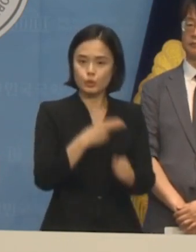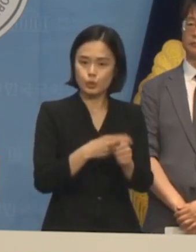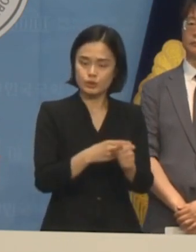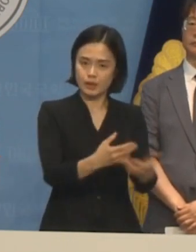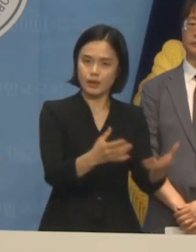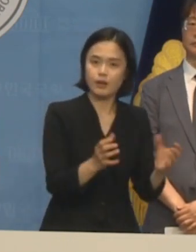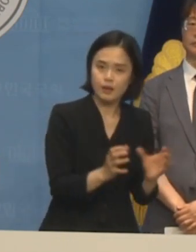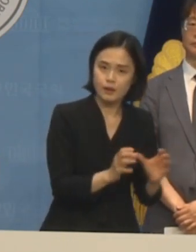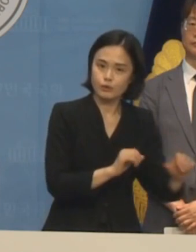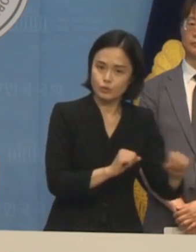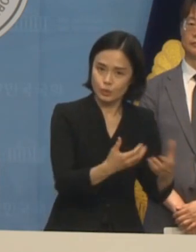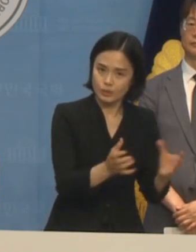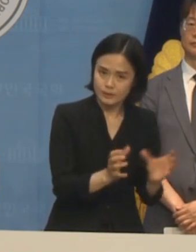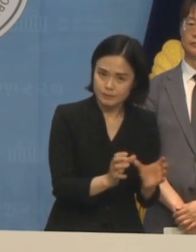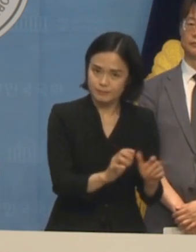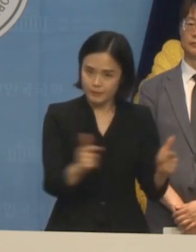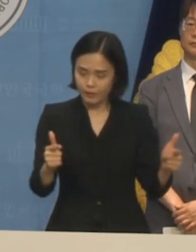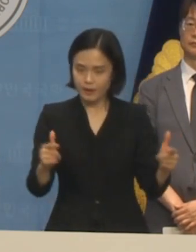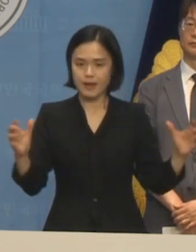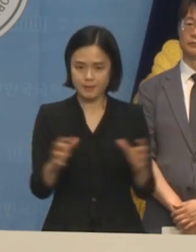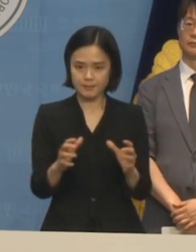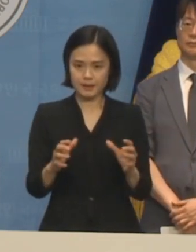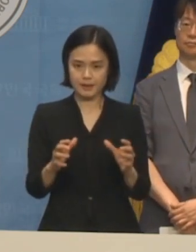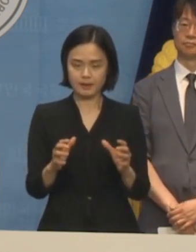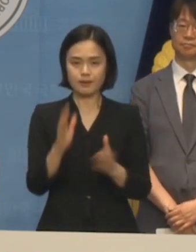모임 네다에서 함께해 주셨습니다.